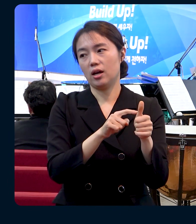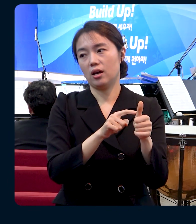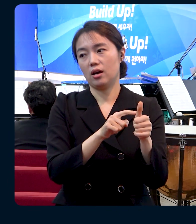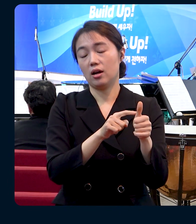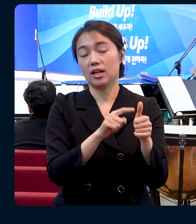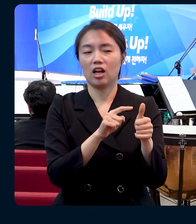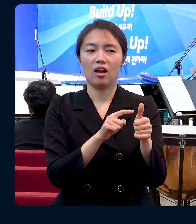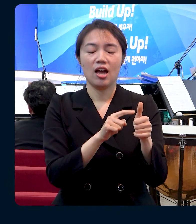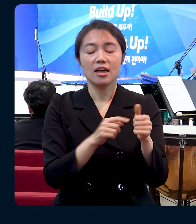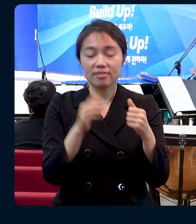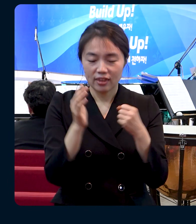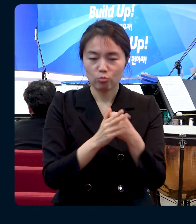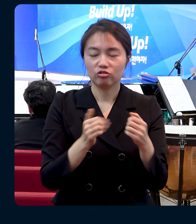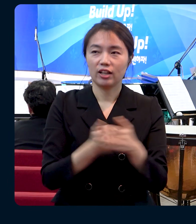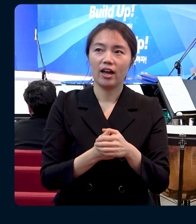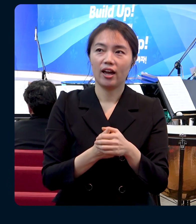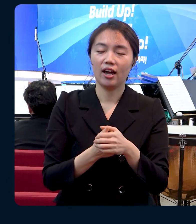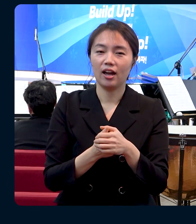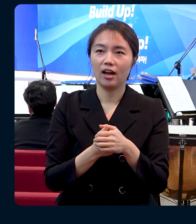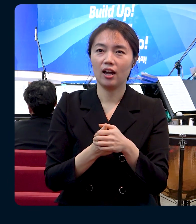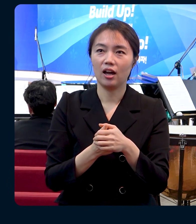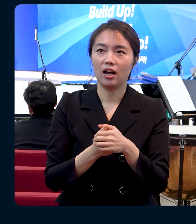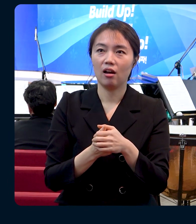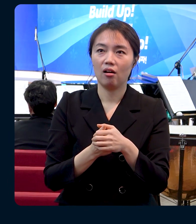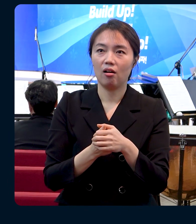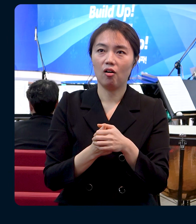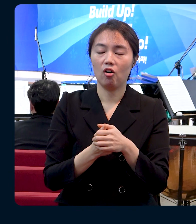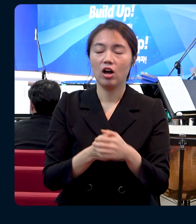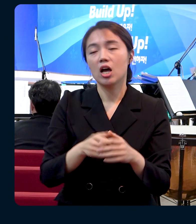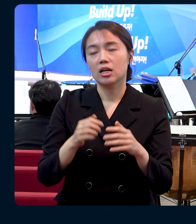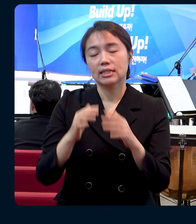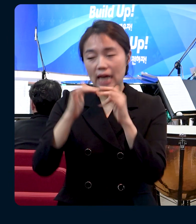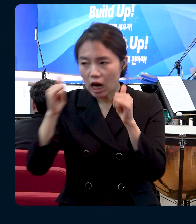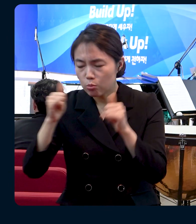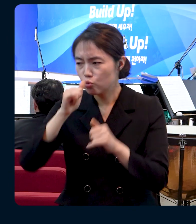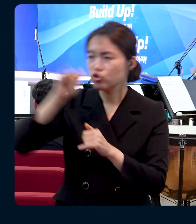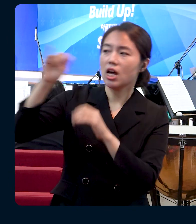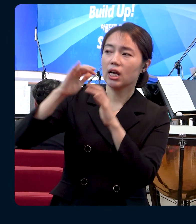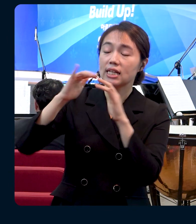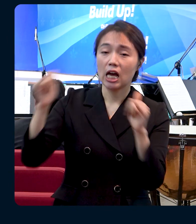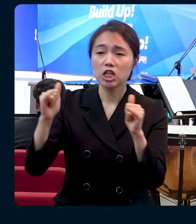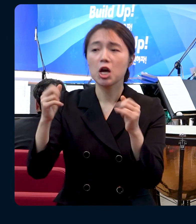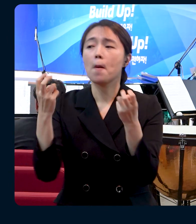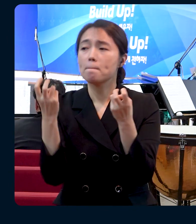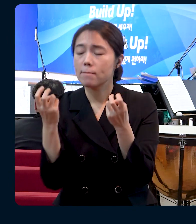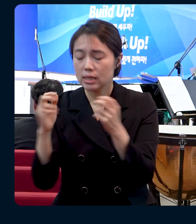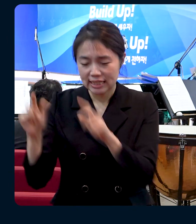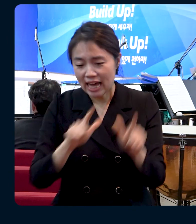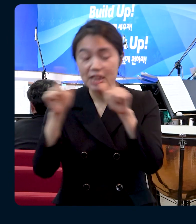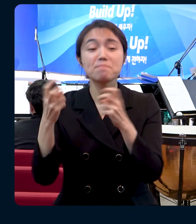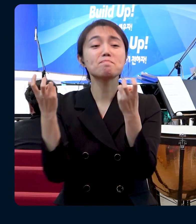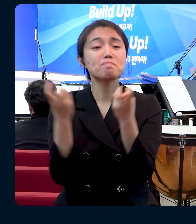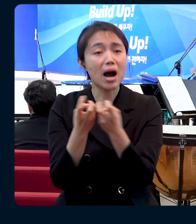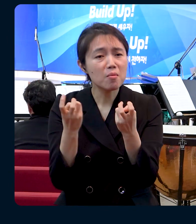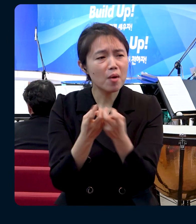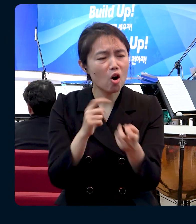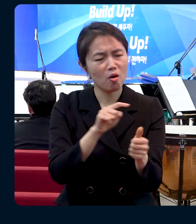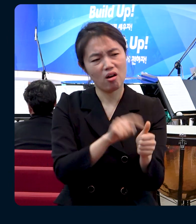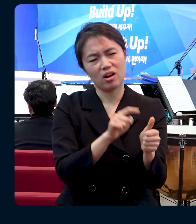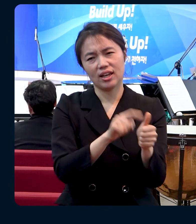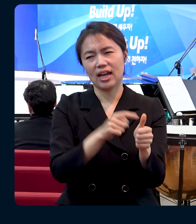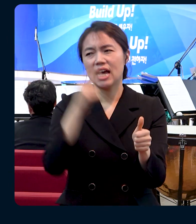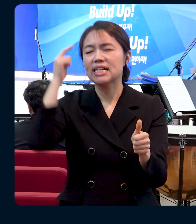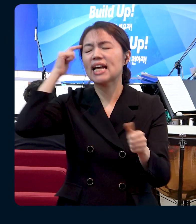한계예요. 삶을 어떻게 잘 살 수 있느냐, 어떻게 위대한 인간이 될 수 있느냐, 여기까지가 한계예요. 그의 한계가 여기까지예요.